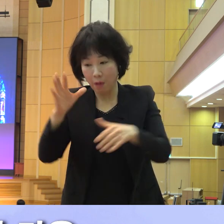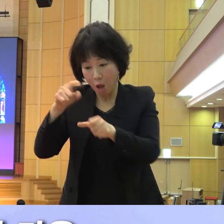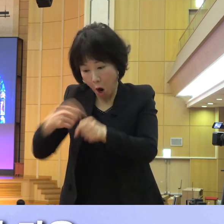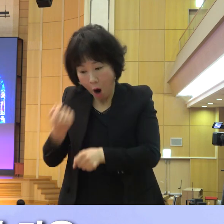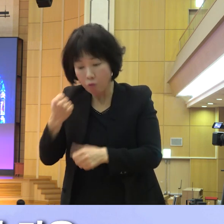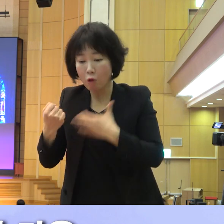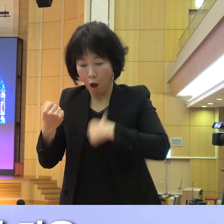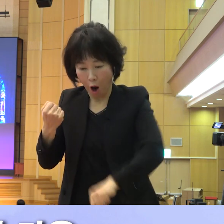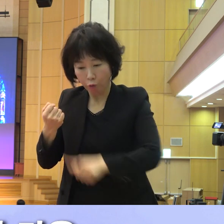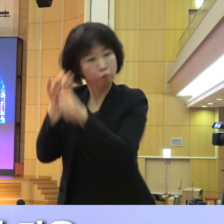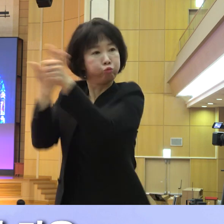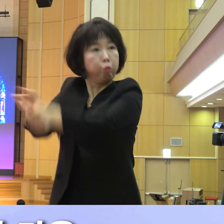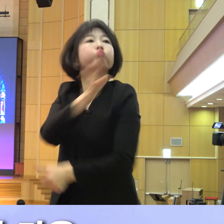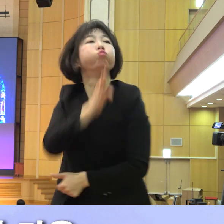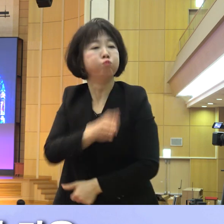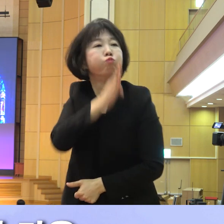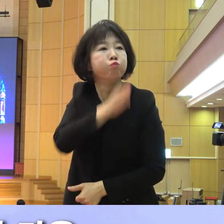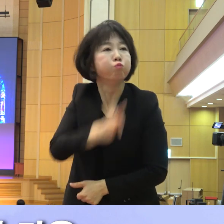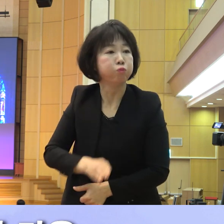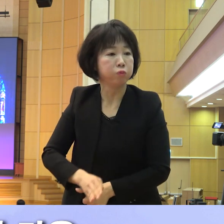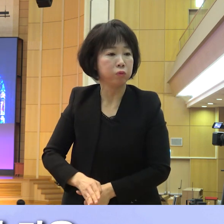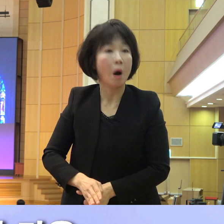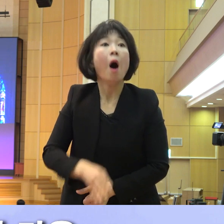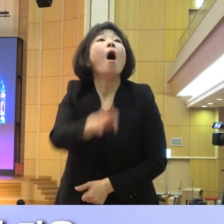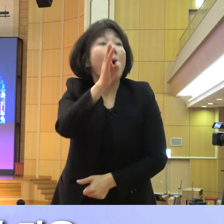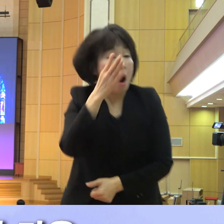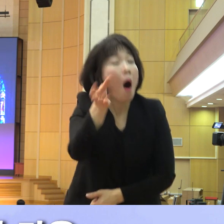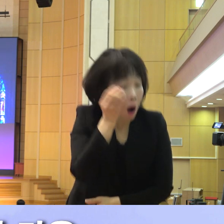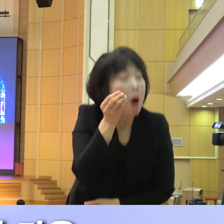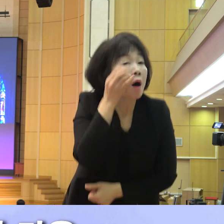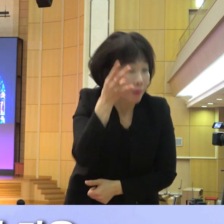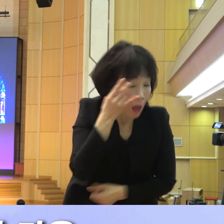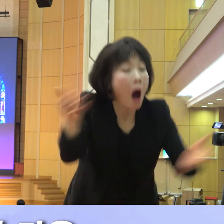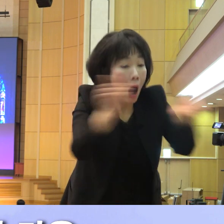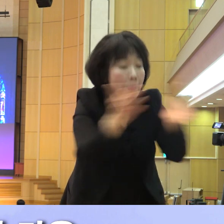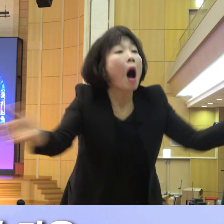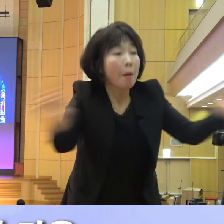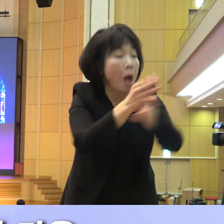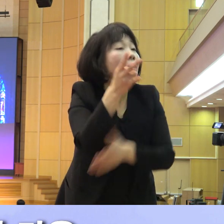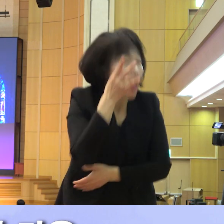알고 옳습니다. 다시 말하면 아멘입니다.